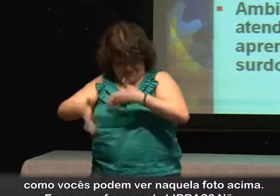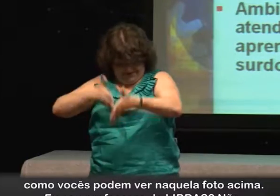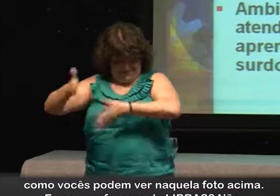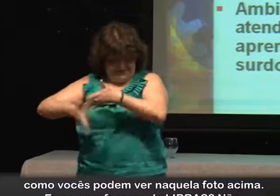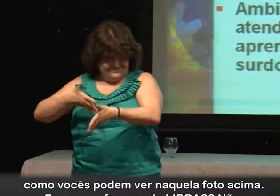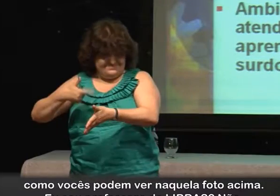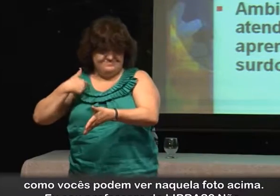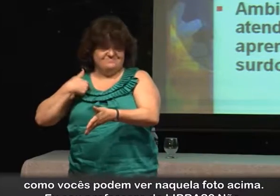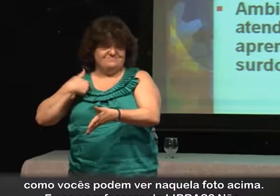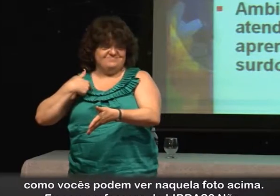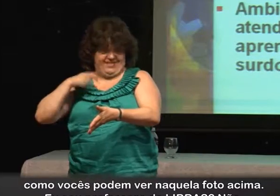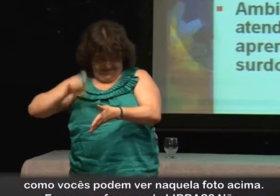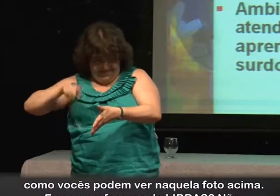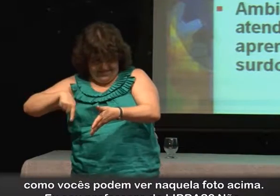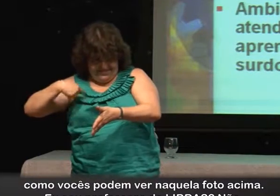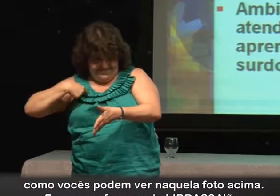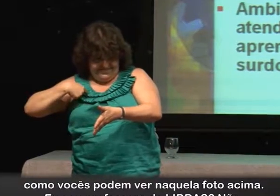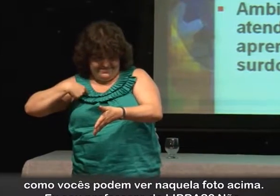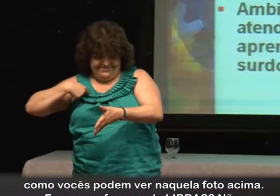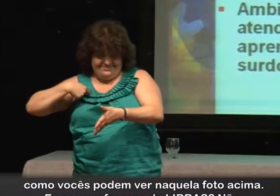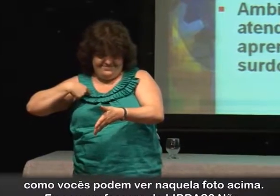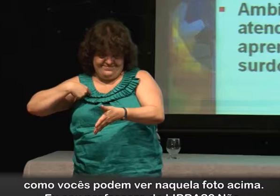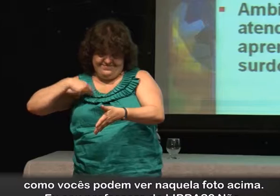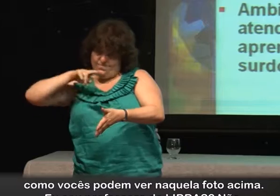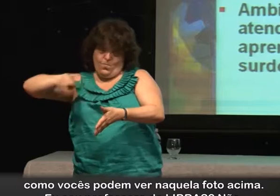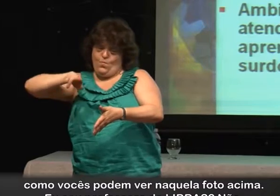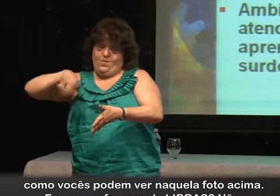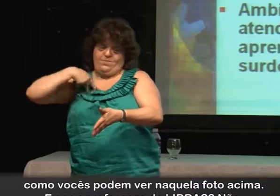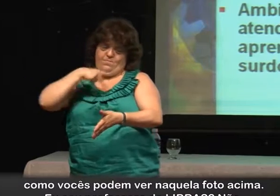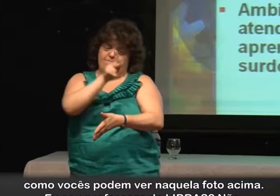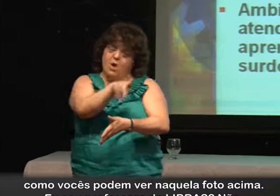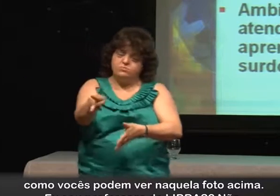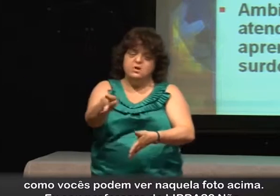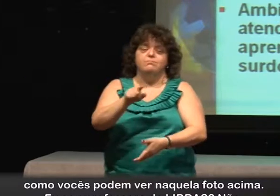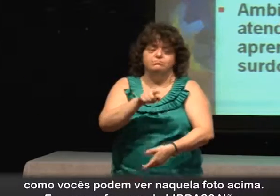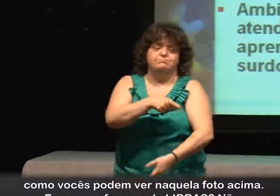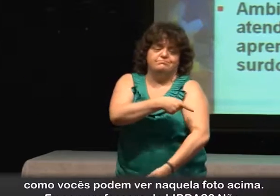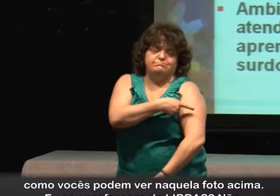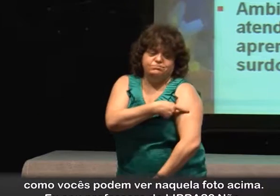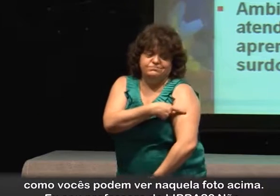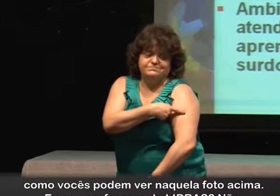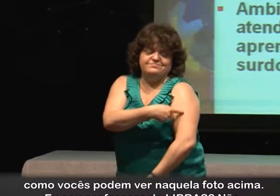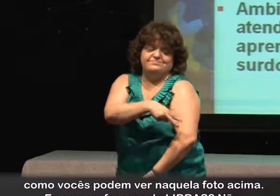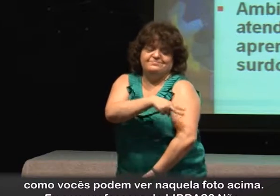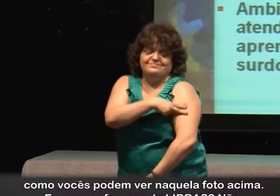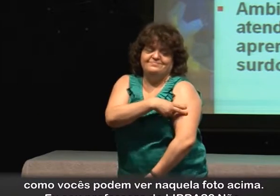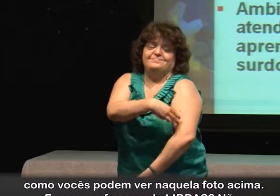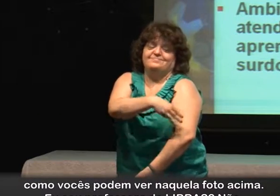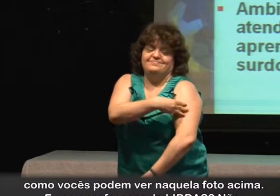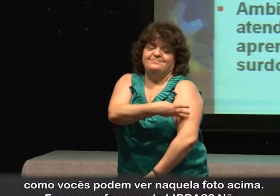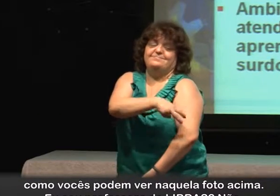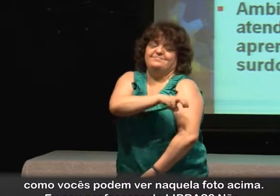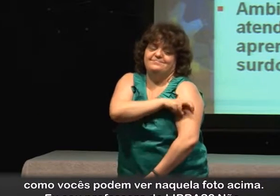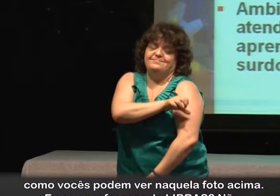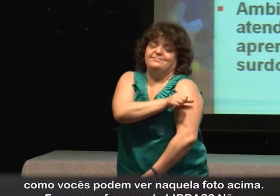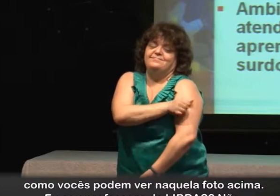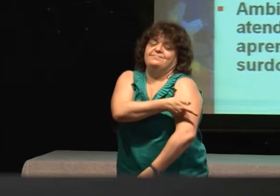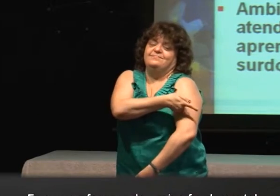como você pode ver naquela foto acima. Eu sou professora de Libras? Não, eu sou professora